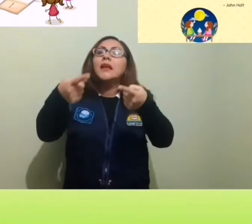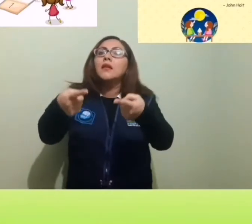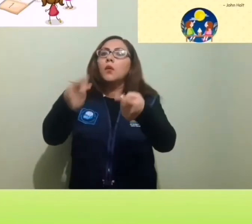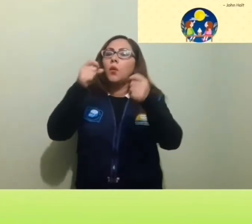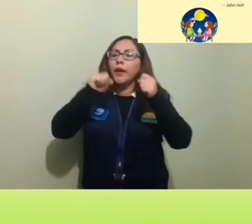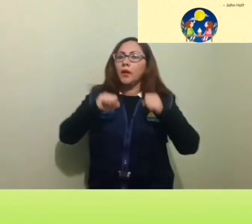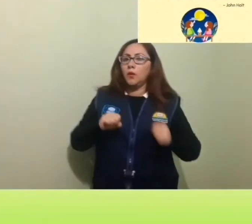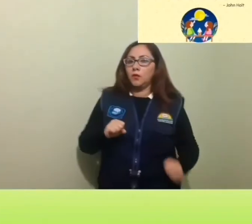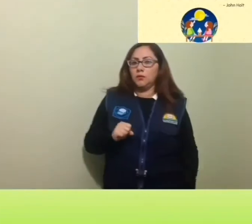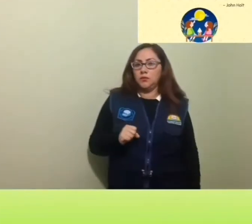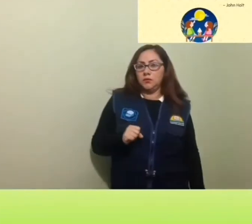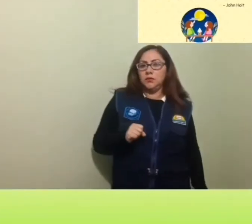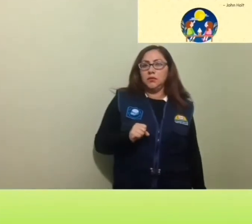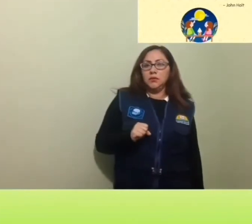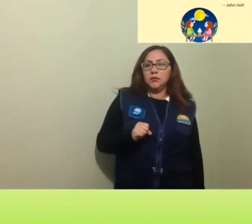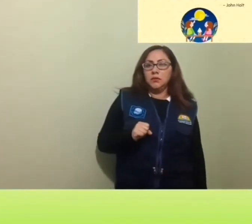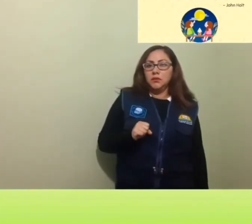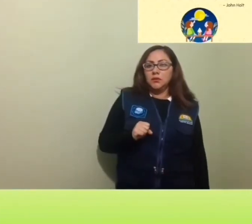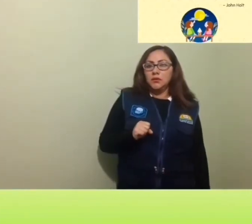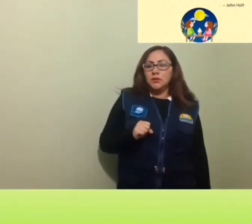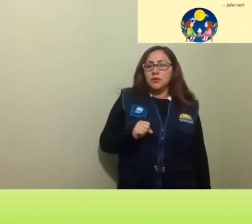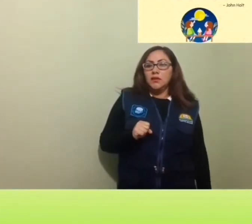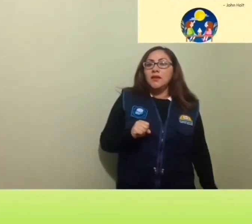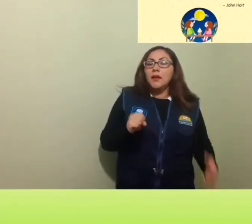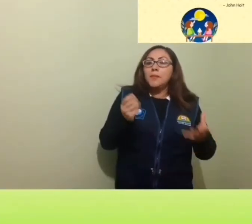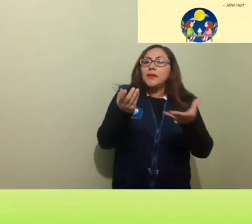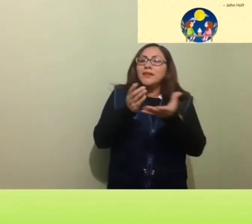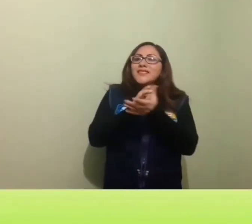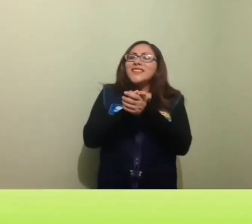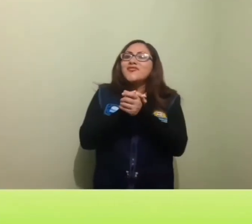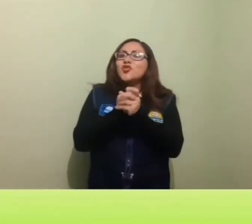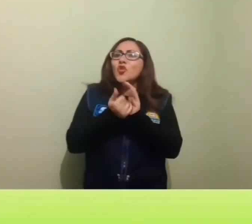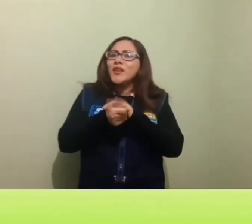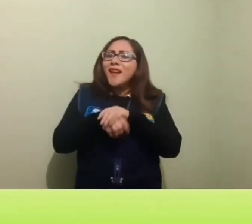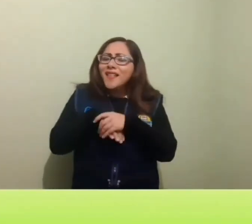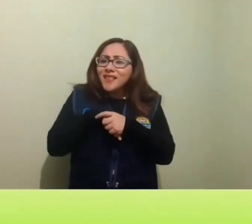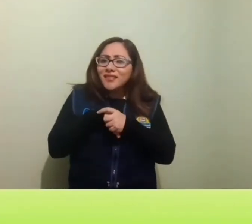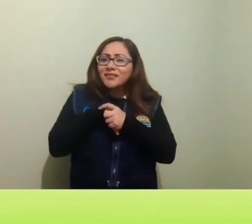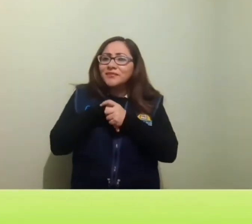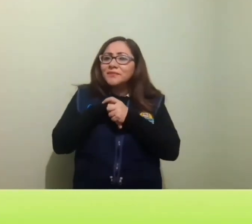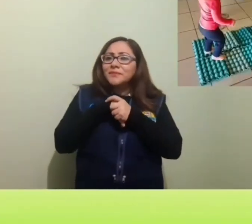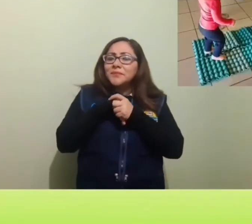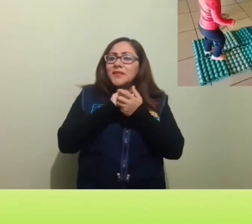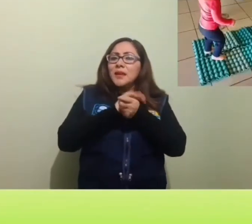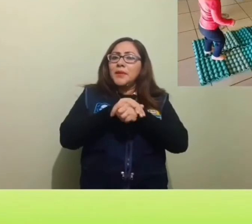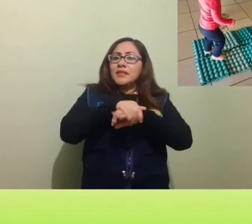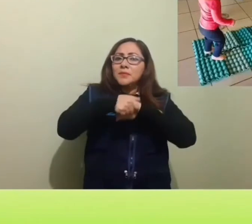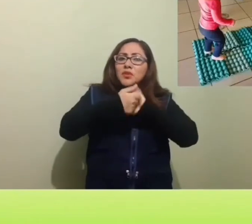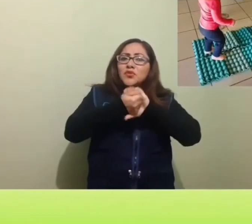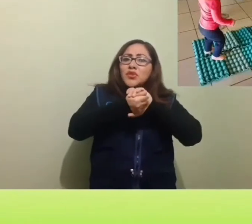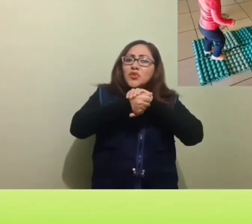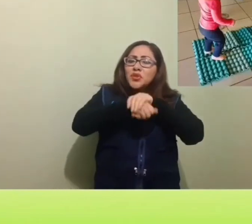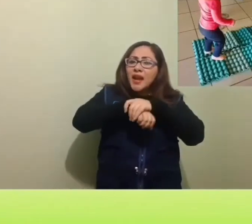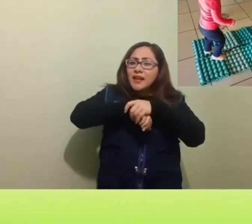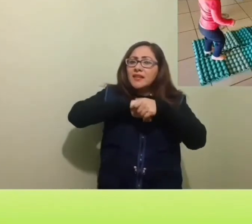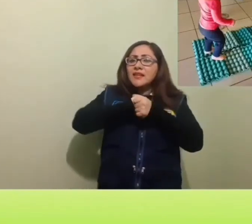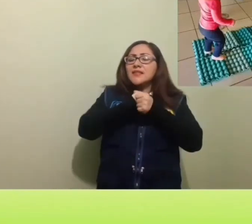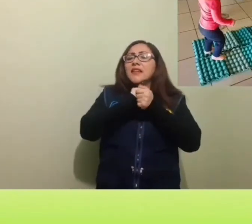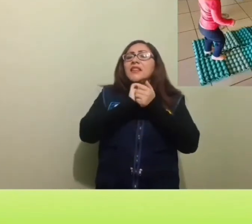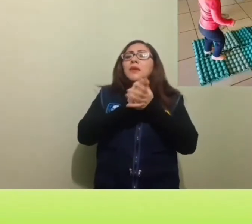juego Y la parte sensorial La percepción sensorial Se activan